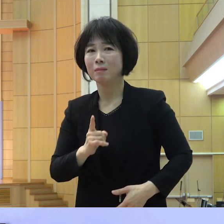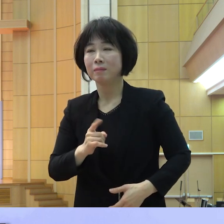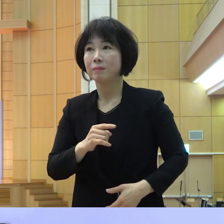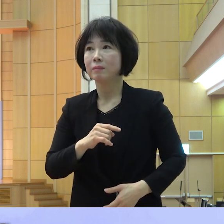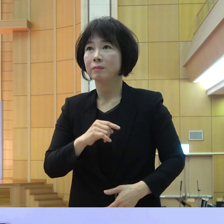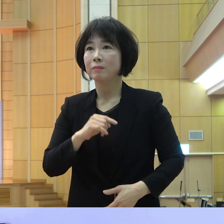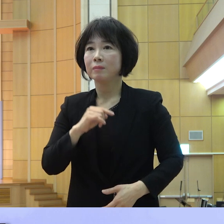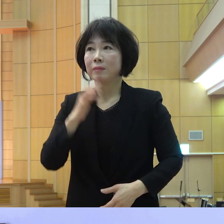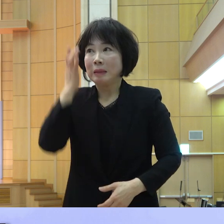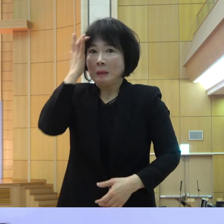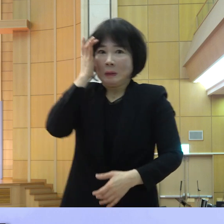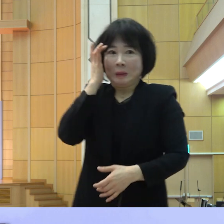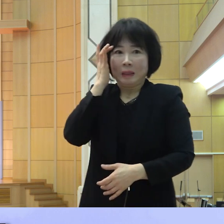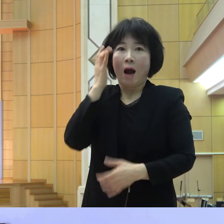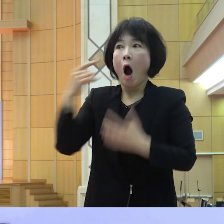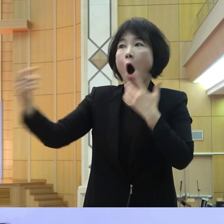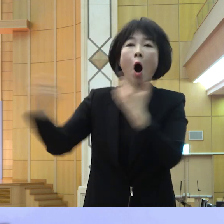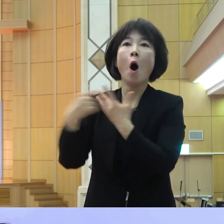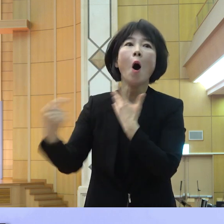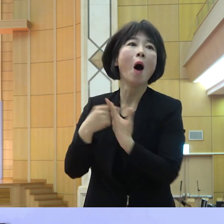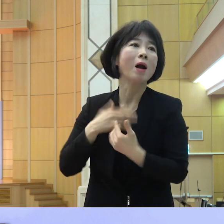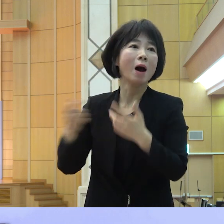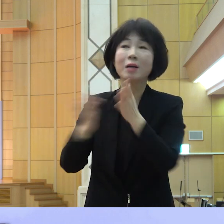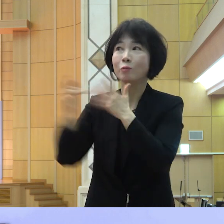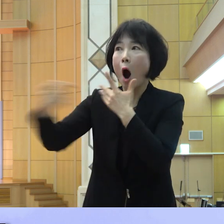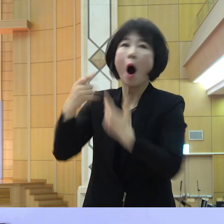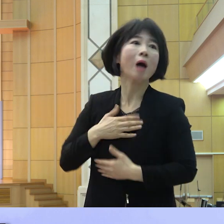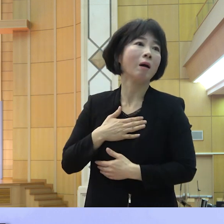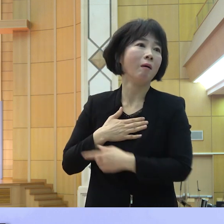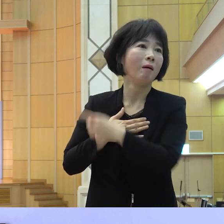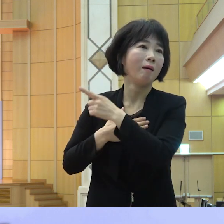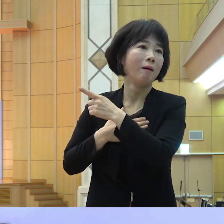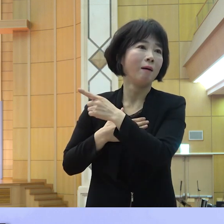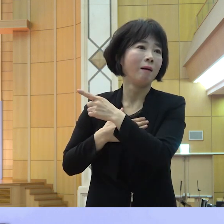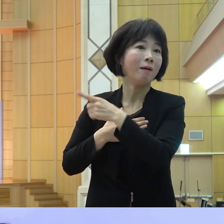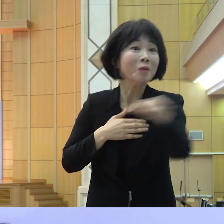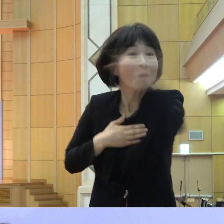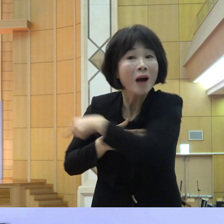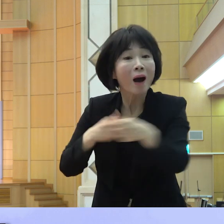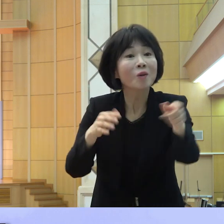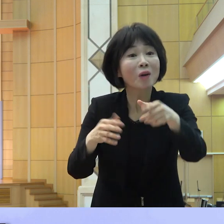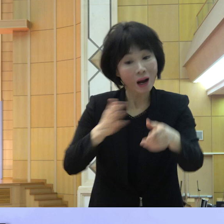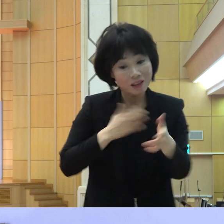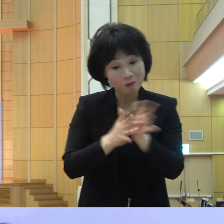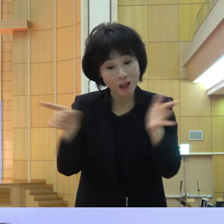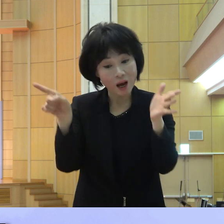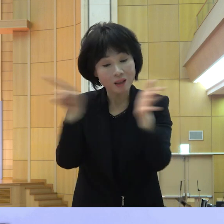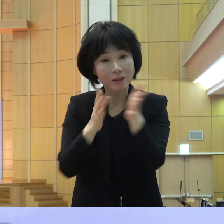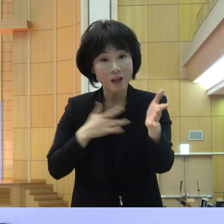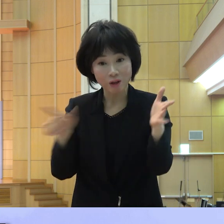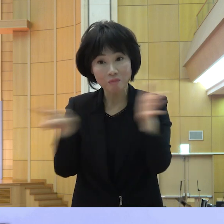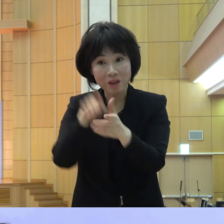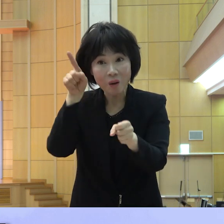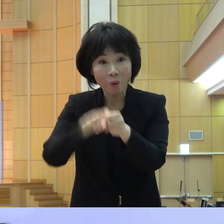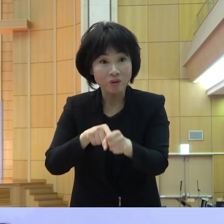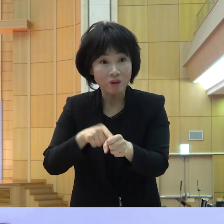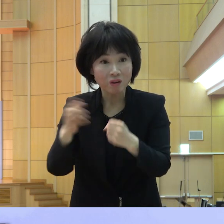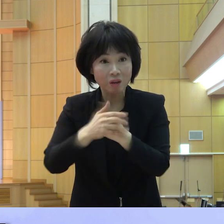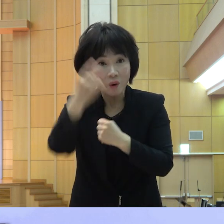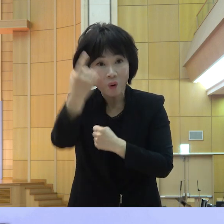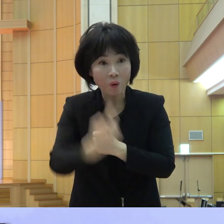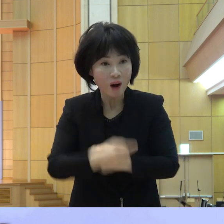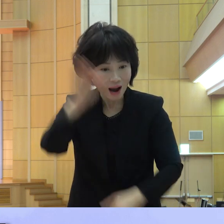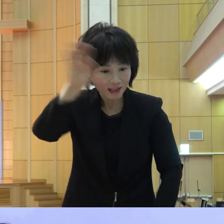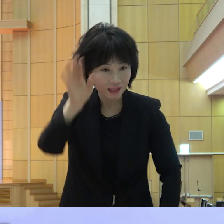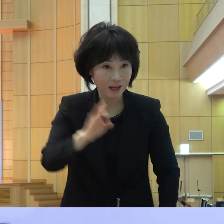거지. 예수 왜 믿는지 예수 믿으려고 너희가 나온 거냐? 진짜 예수님 믿으려고